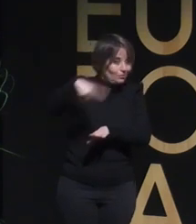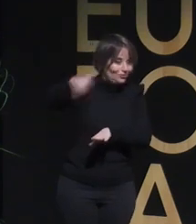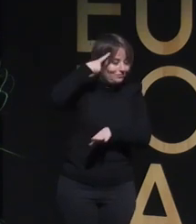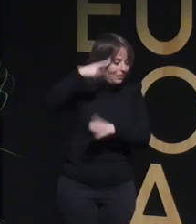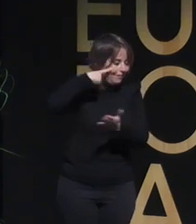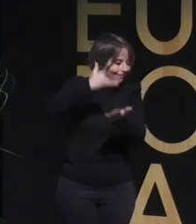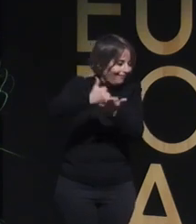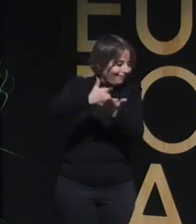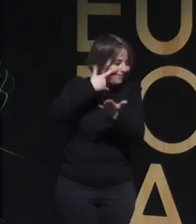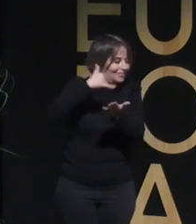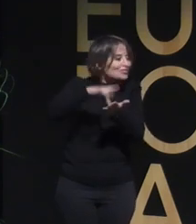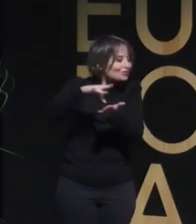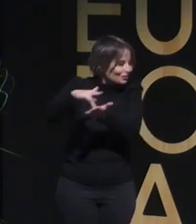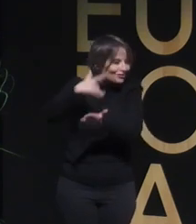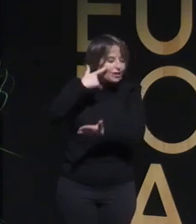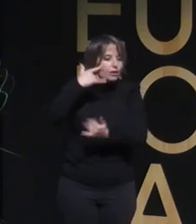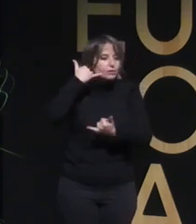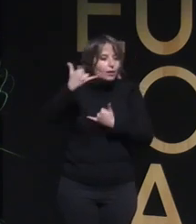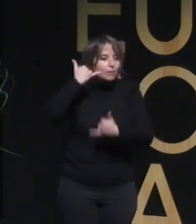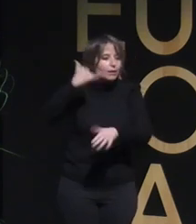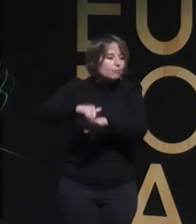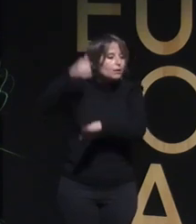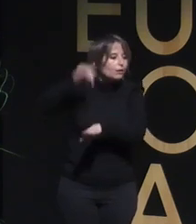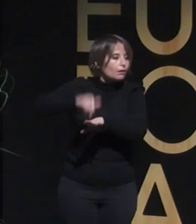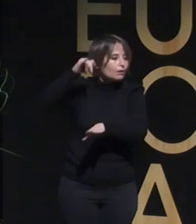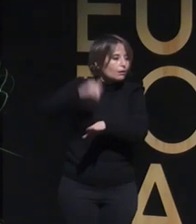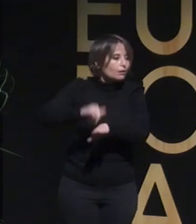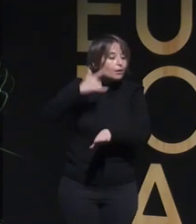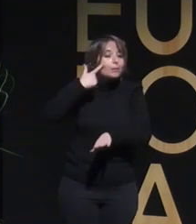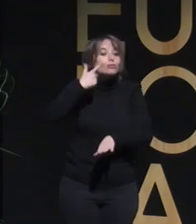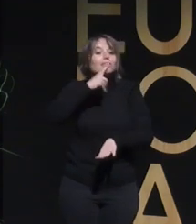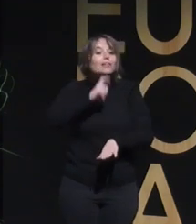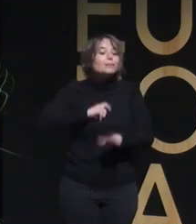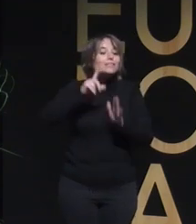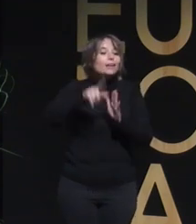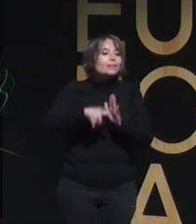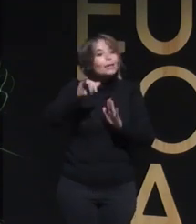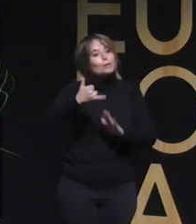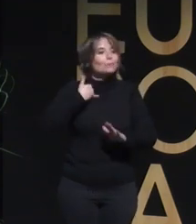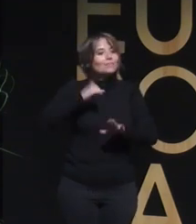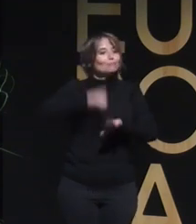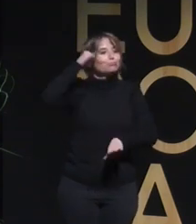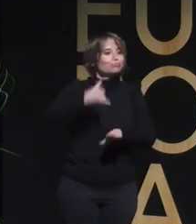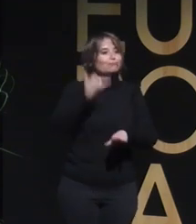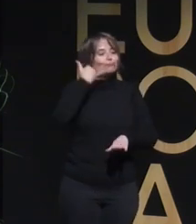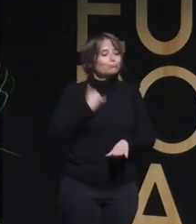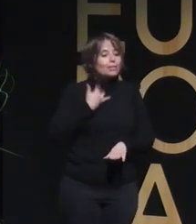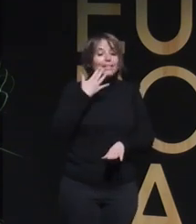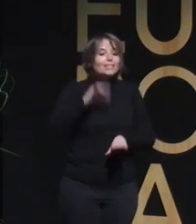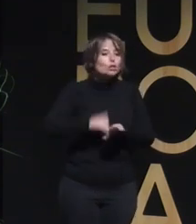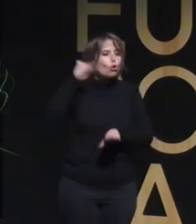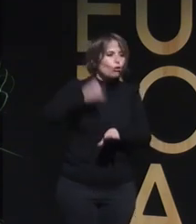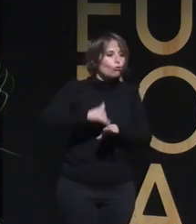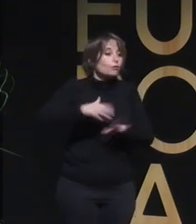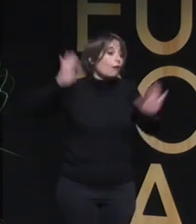sonará y llamas y llamas y llamas. Oye, parece que no. Ahora, de repente, cuando quieren avisarte que llegan tarde, hostia, llaman a la primera. Y si no les coges, oye, ¿por qué no